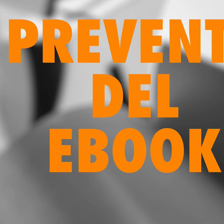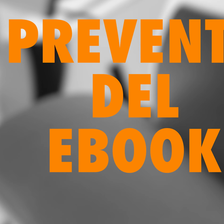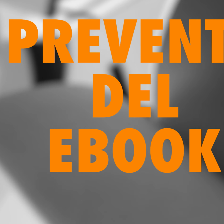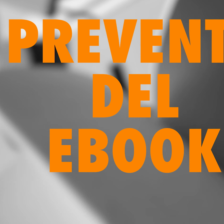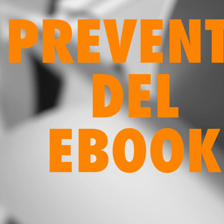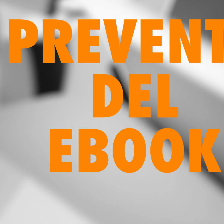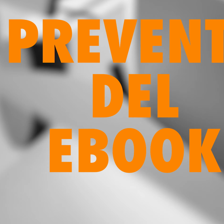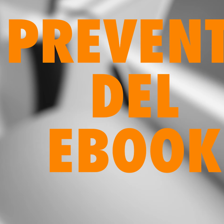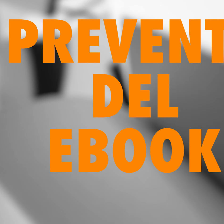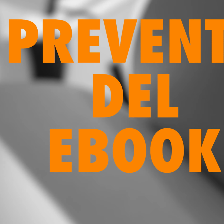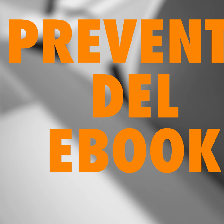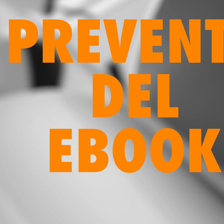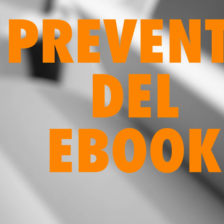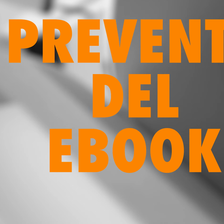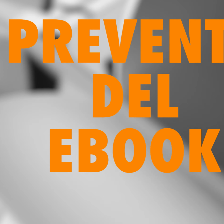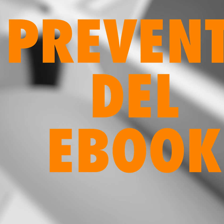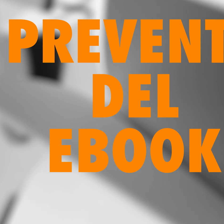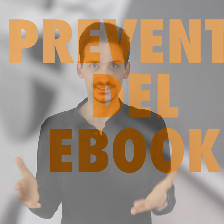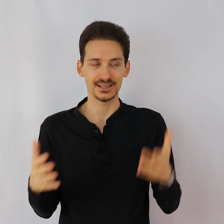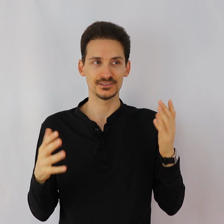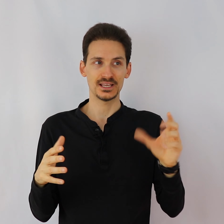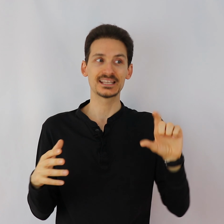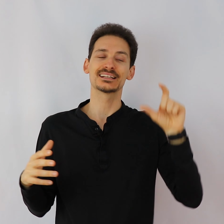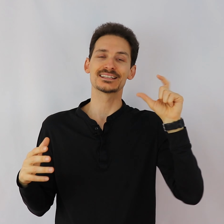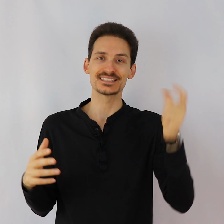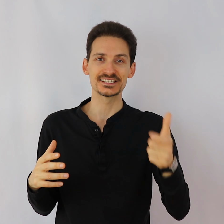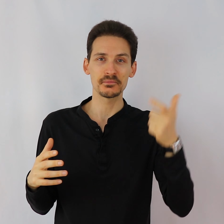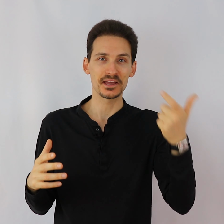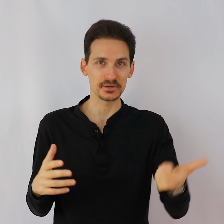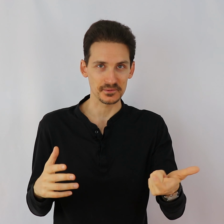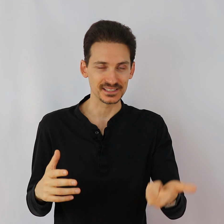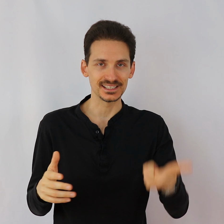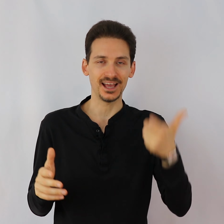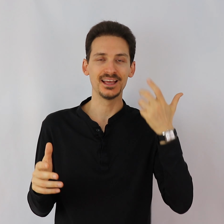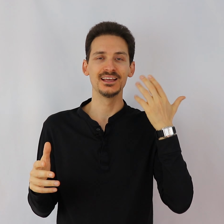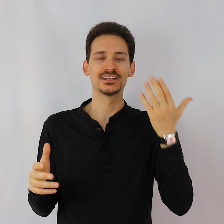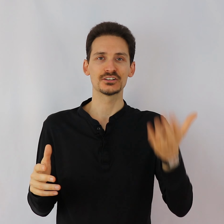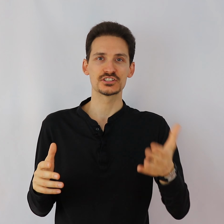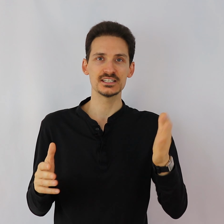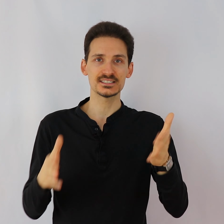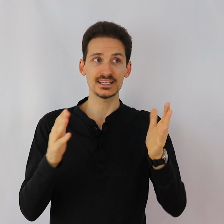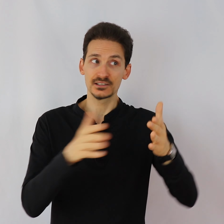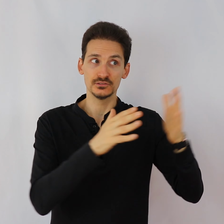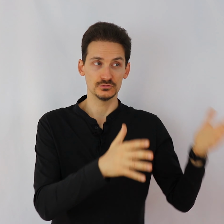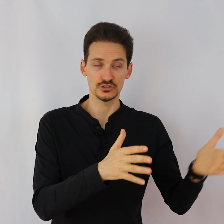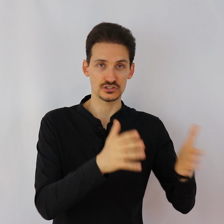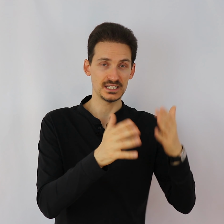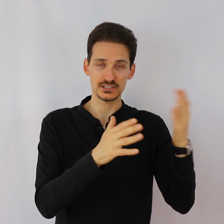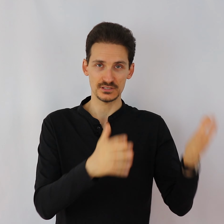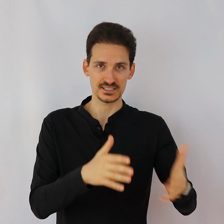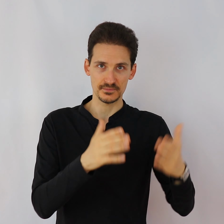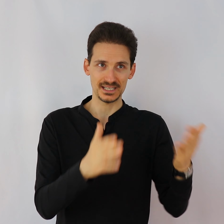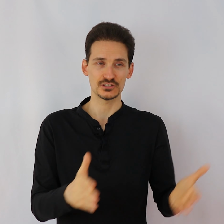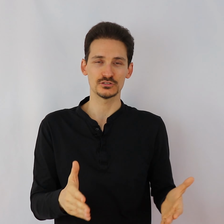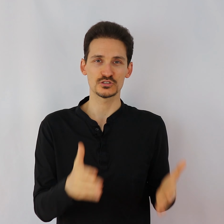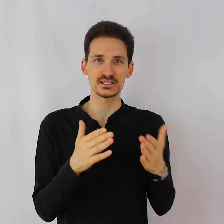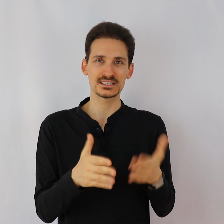venta tu libro antes de que esté a la venta en el sistema de preventa consiste en unos días unas semanas o unos meses